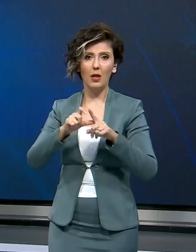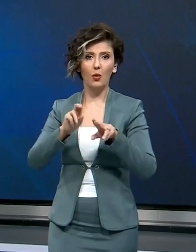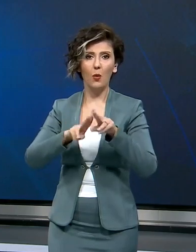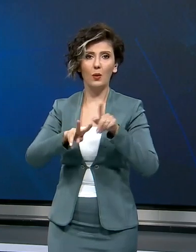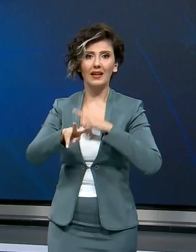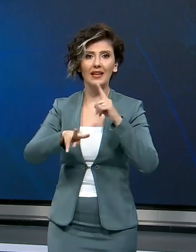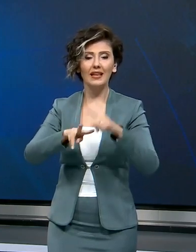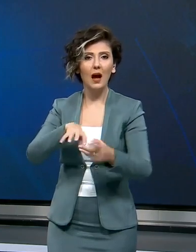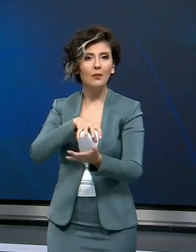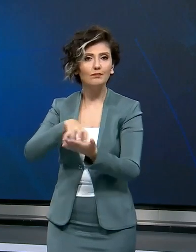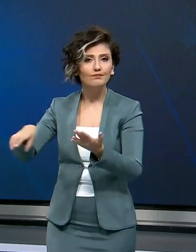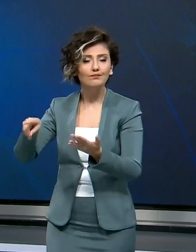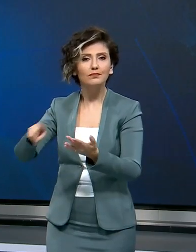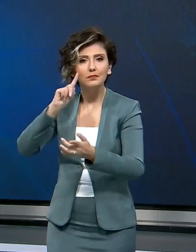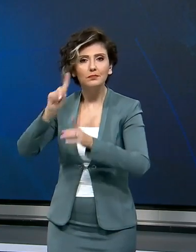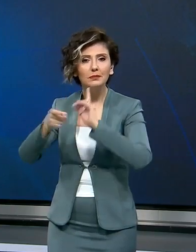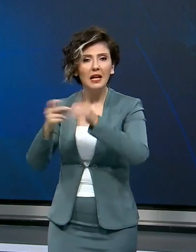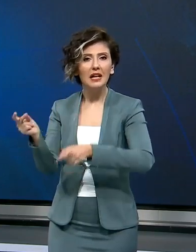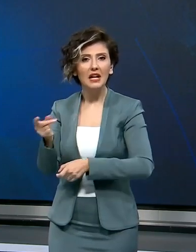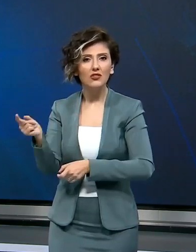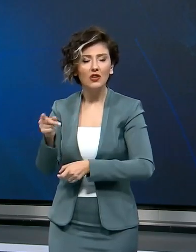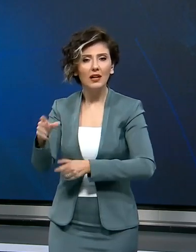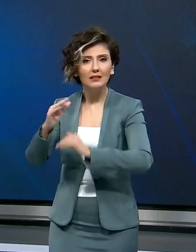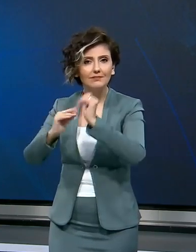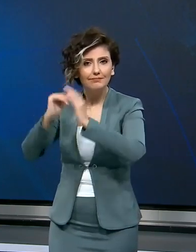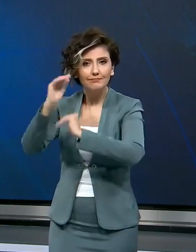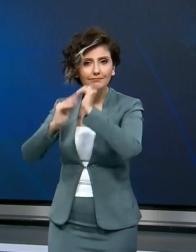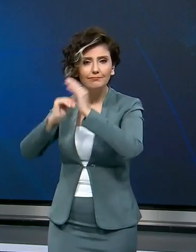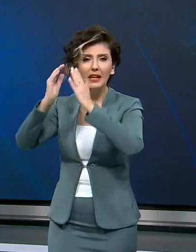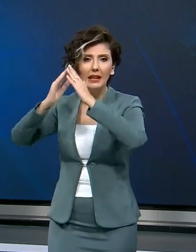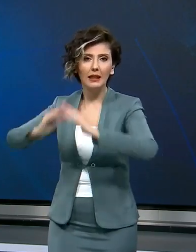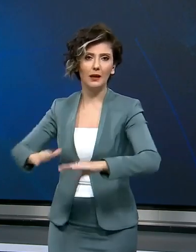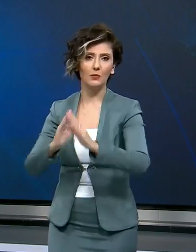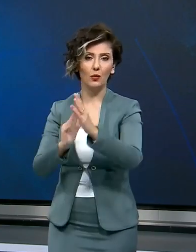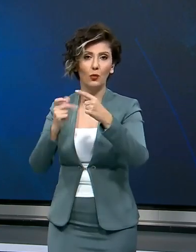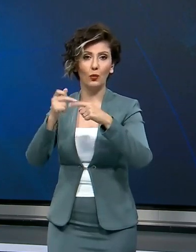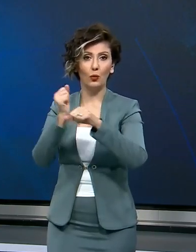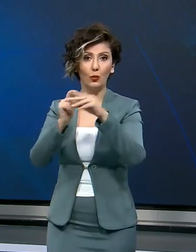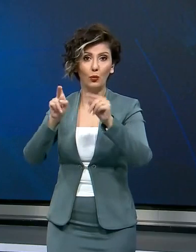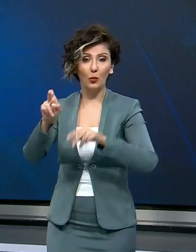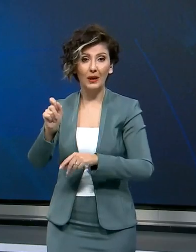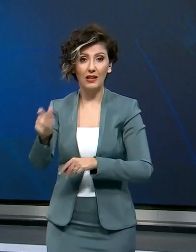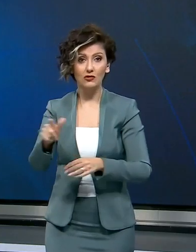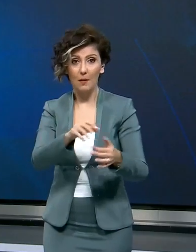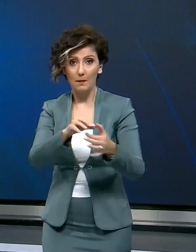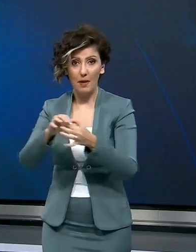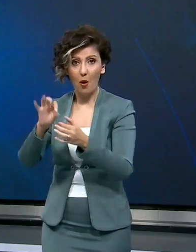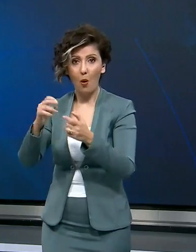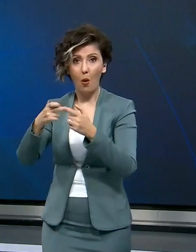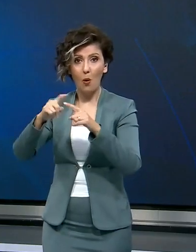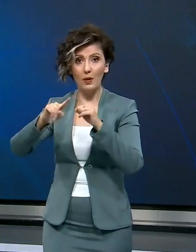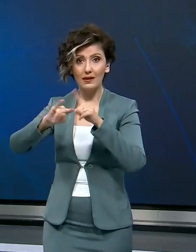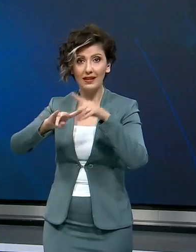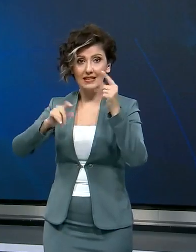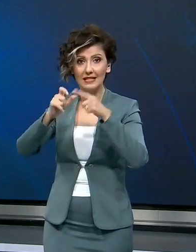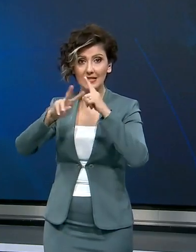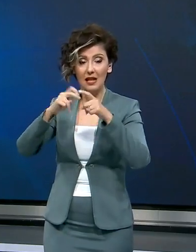Kapadokya bölgesinde belirlenen kaçak yapıların yıkımları sürüyor. Ürgüp ilçesine bağlı Orta Hisar'da